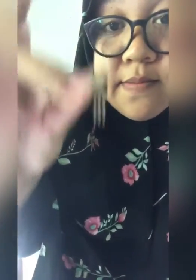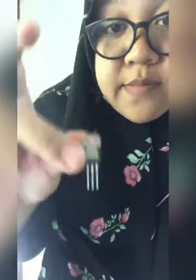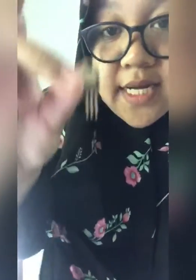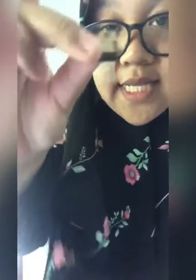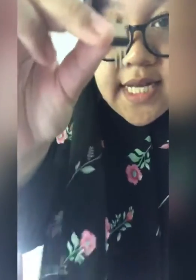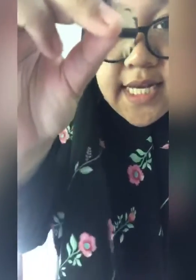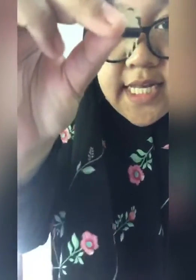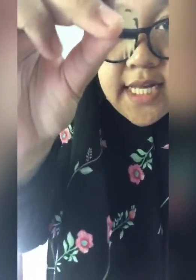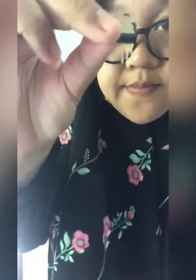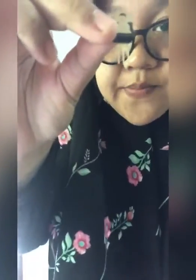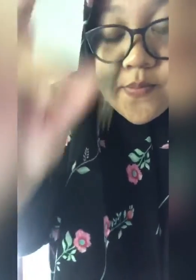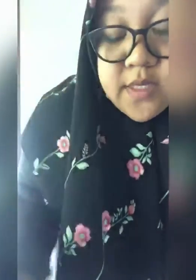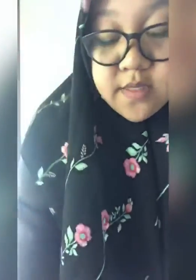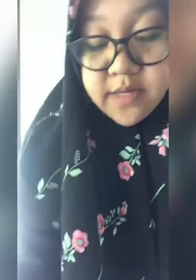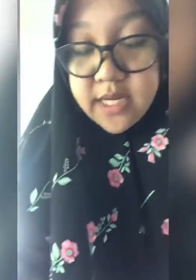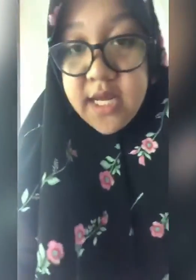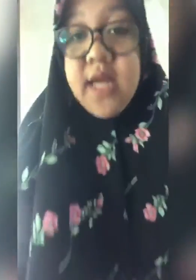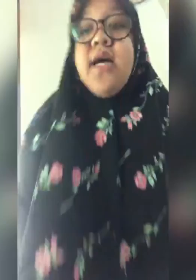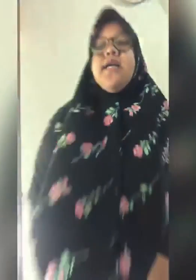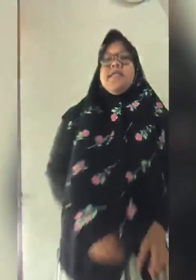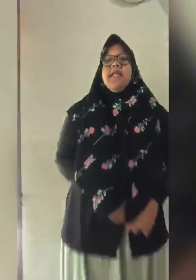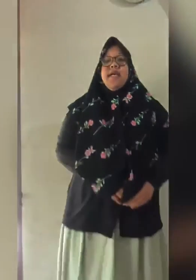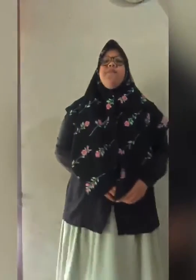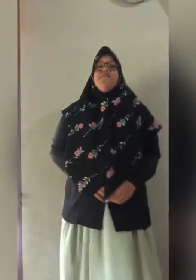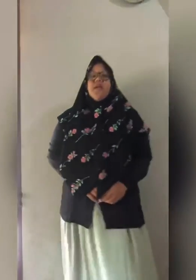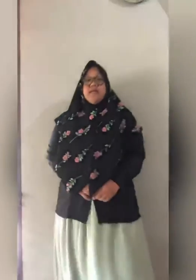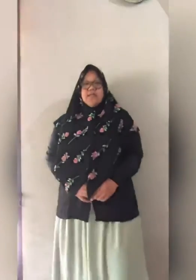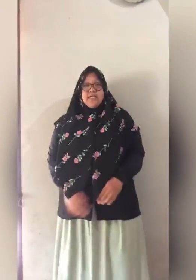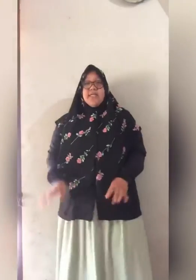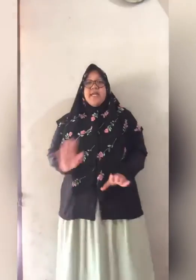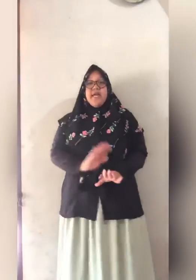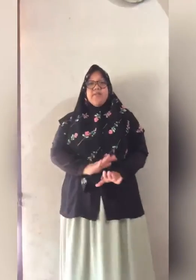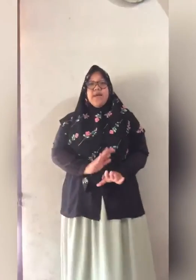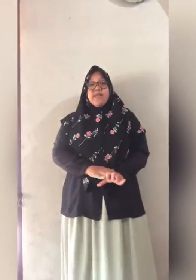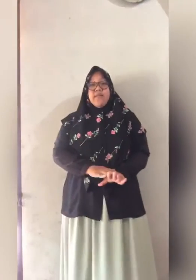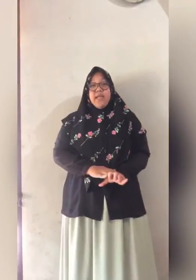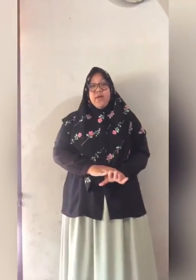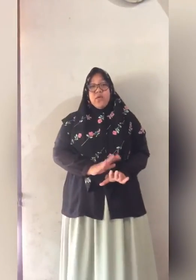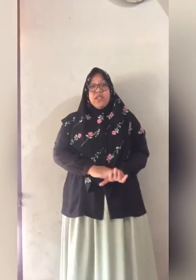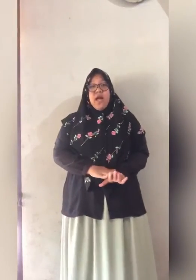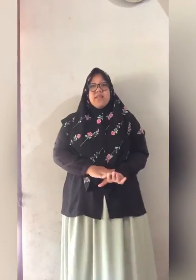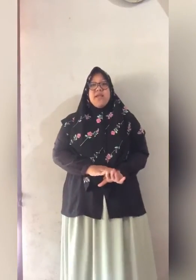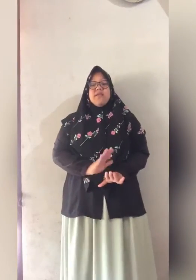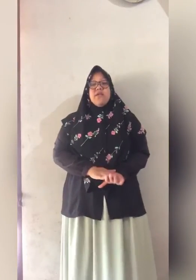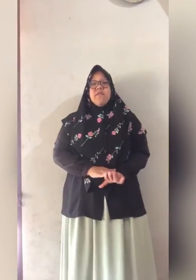dengan 3 kakinya seperti ini. Jadi, di sini saya akan membahas terlebih dahulu tentang transistor